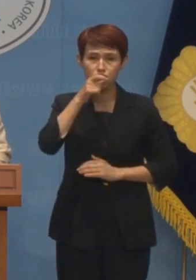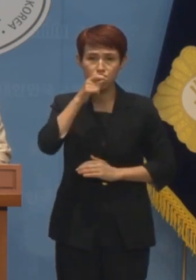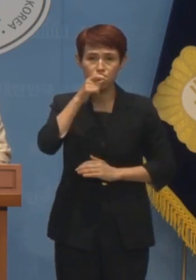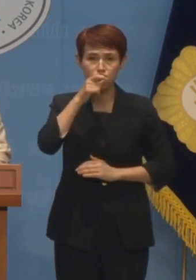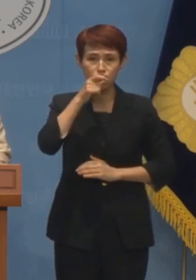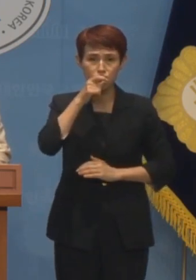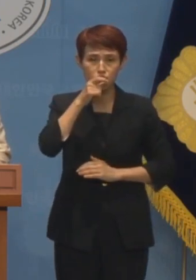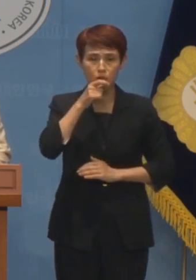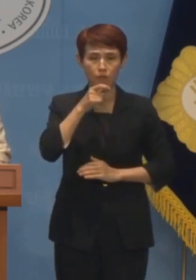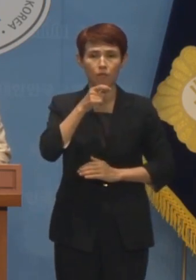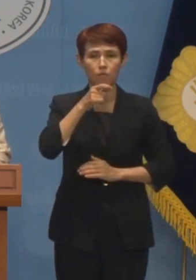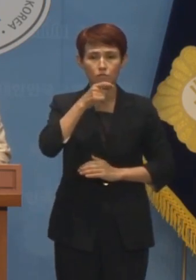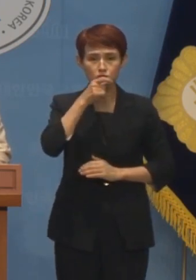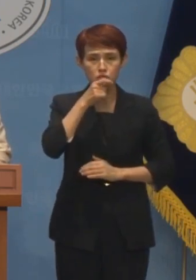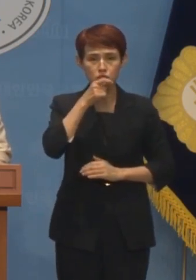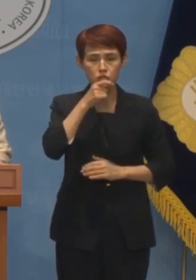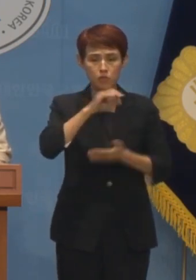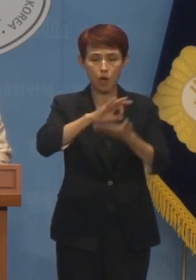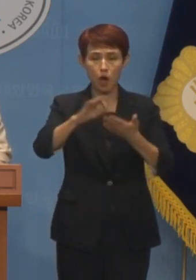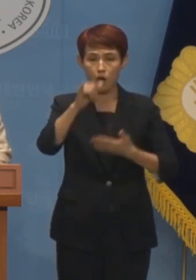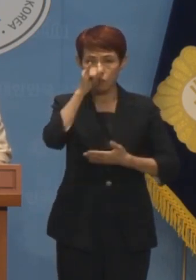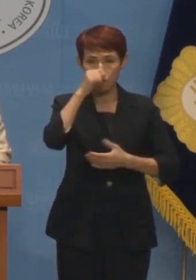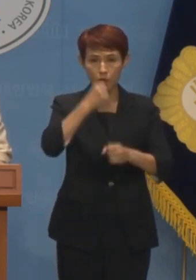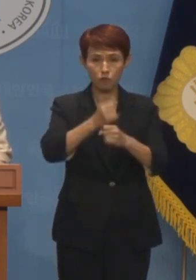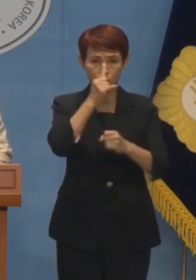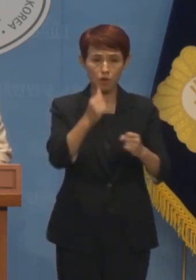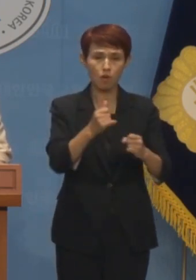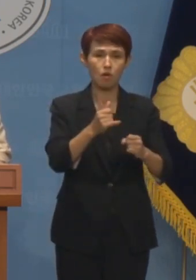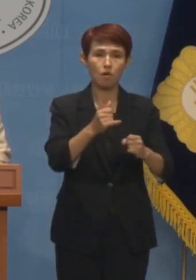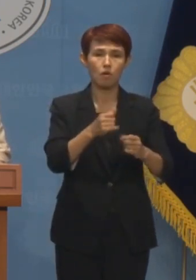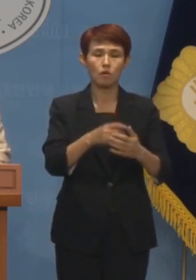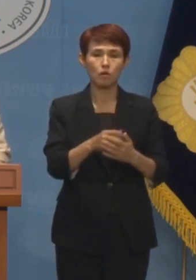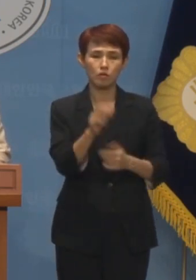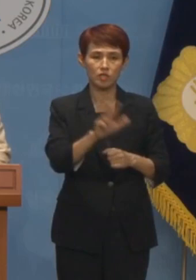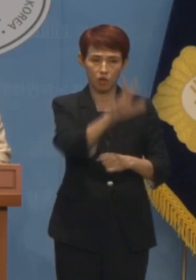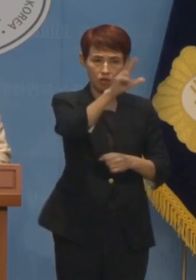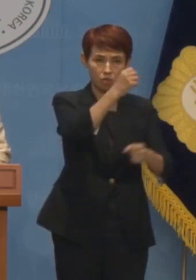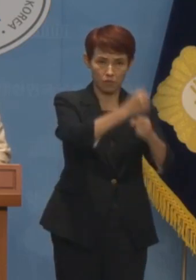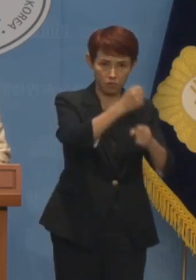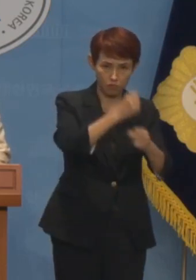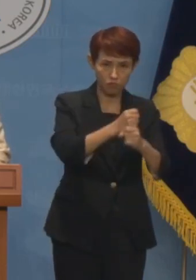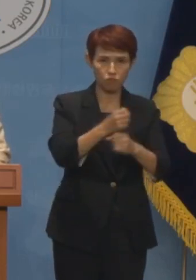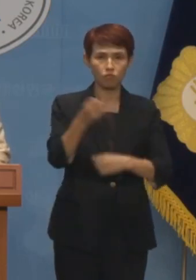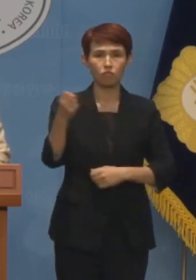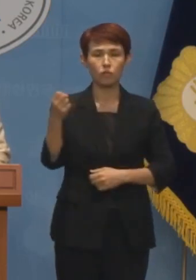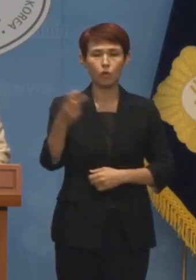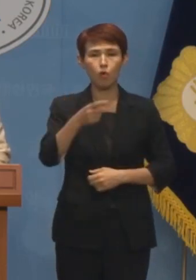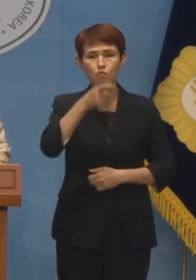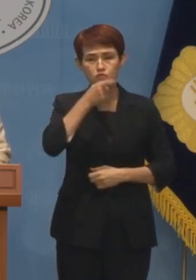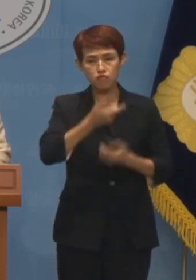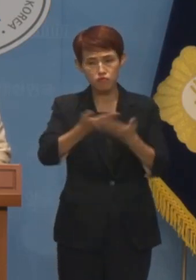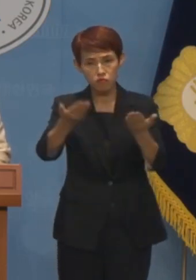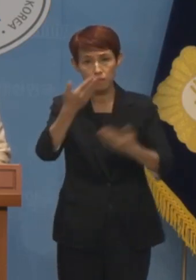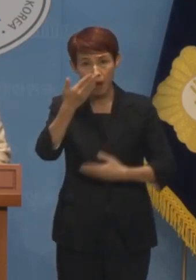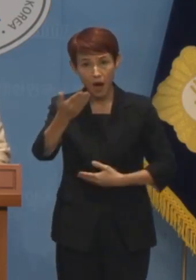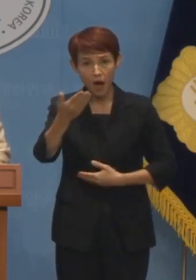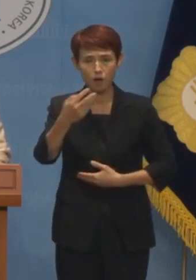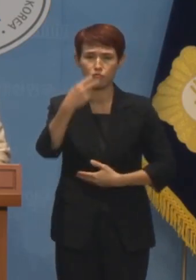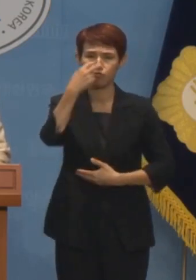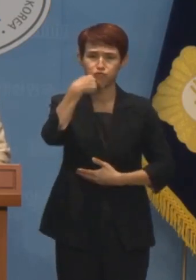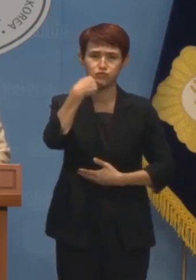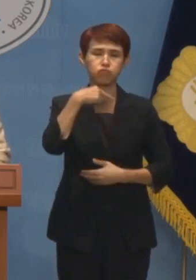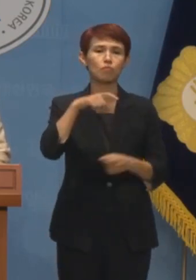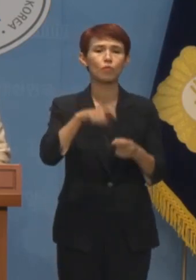되면 발전과 용수 공급을 병행하는 말 그대로 다목적 댐이 됩니다. 그리고